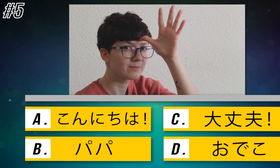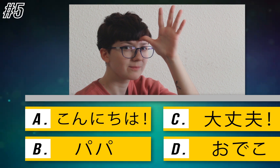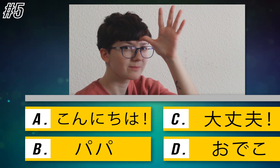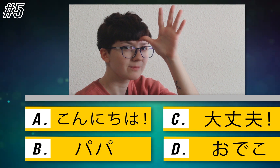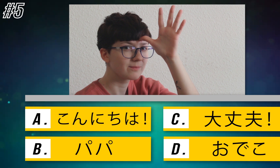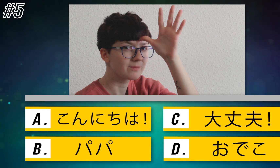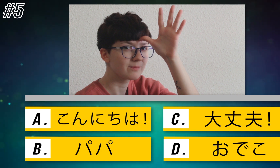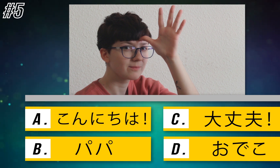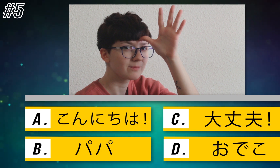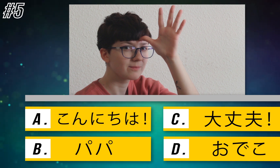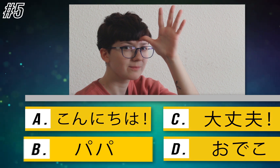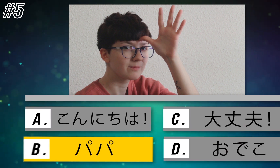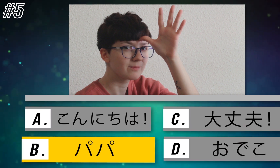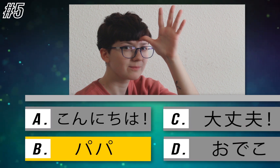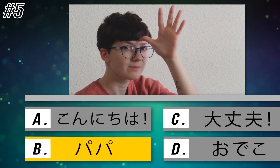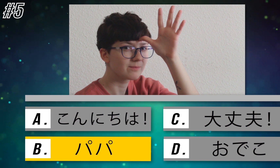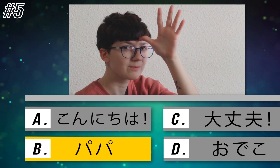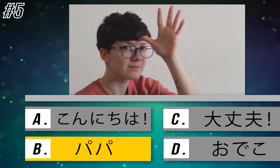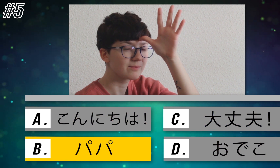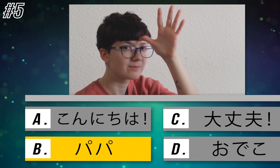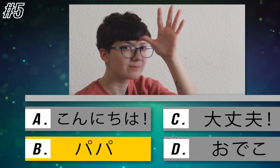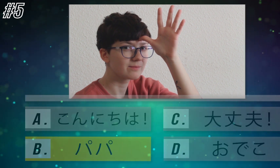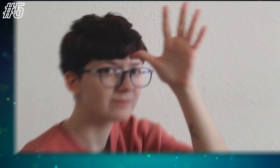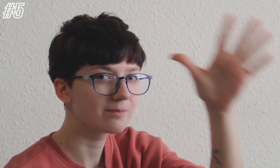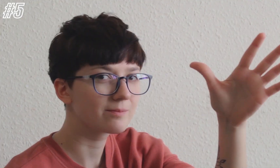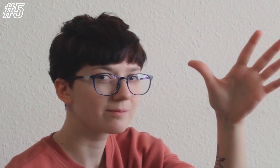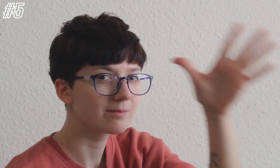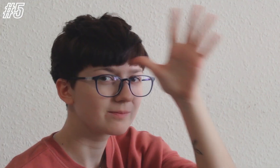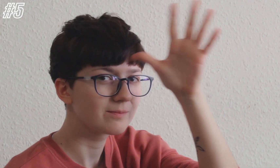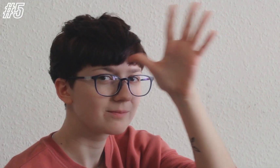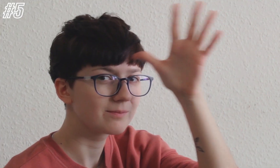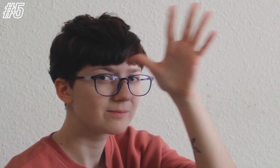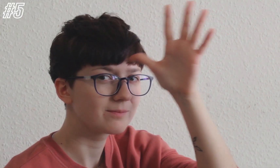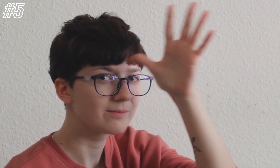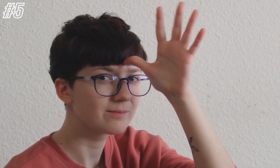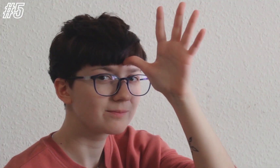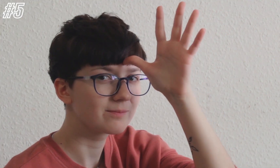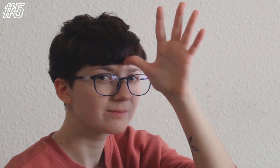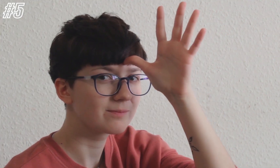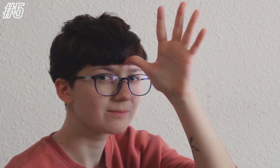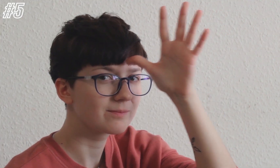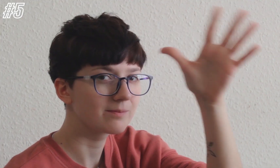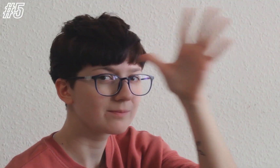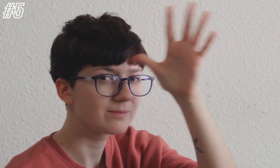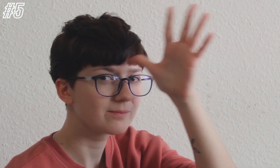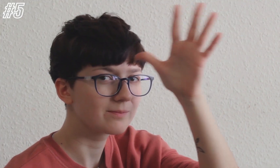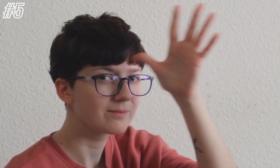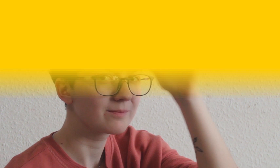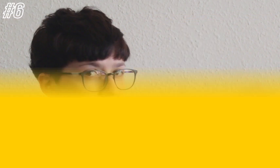正しい答えは B です。親指でおでこをタップすると、お父さんを表すジェスチャーになります